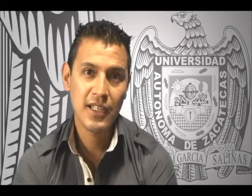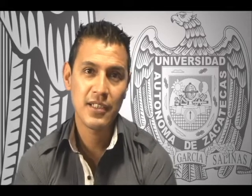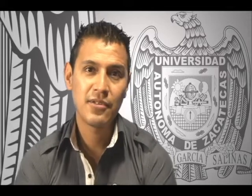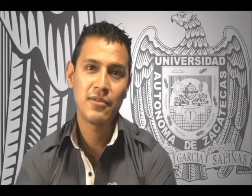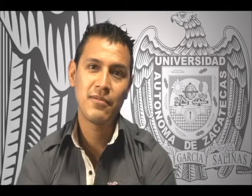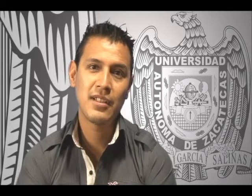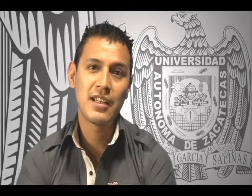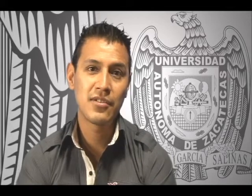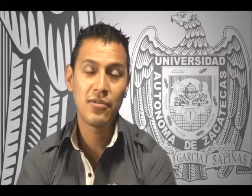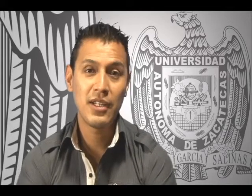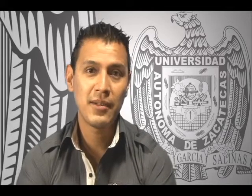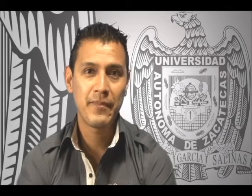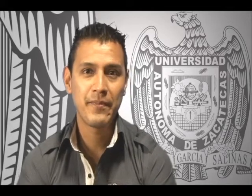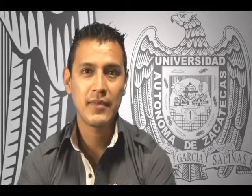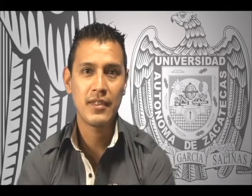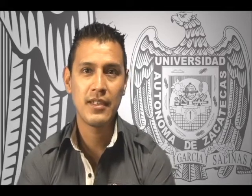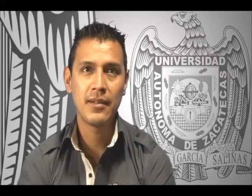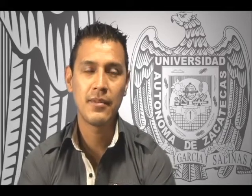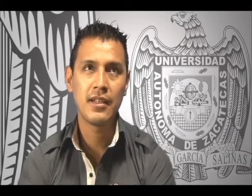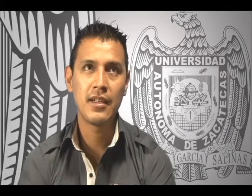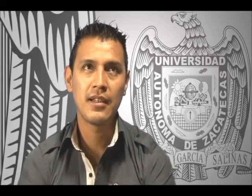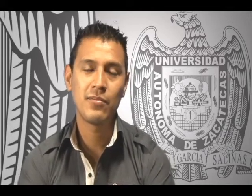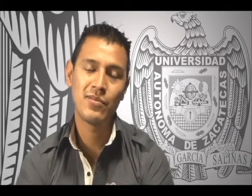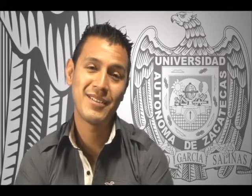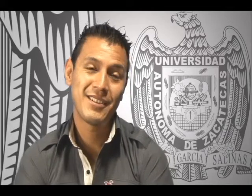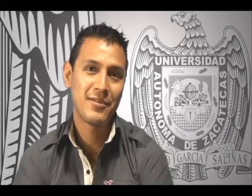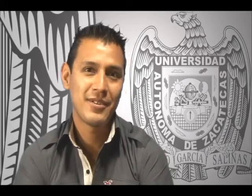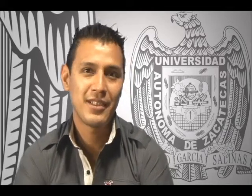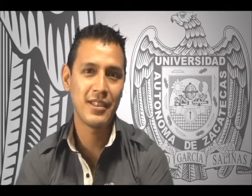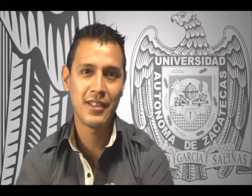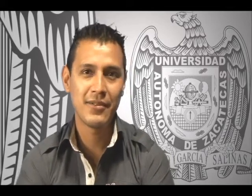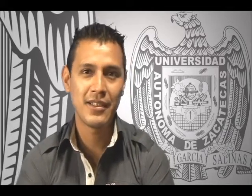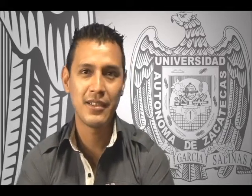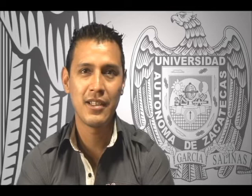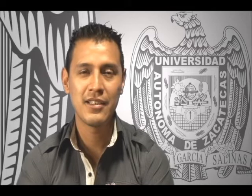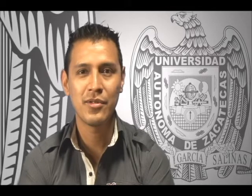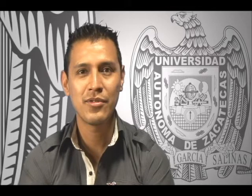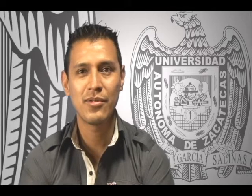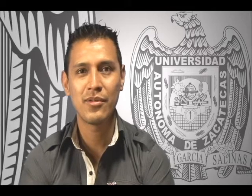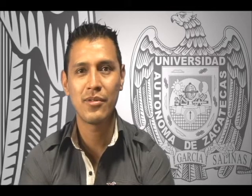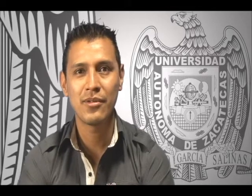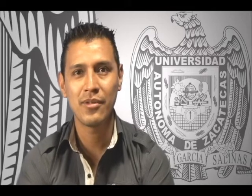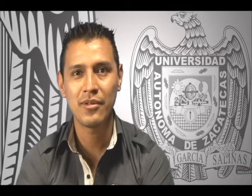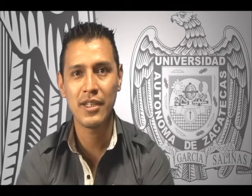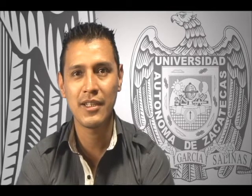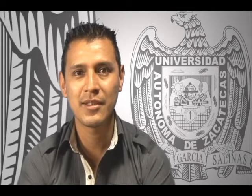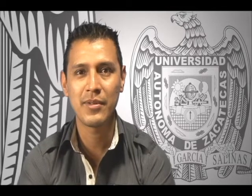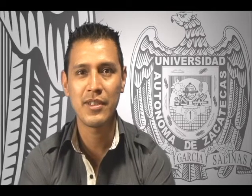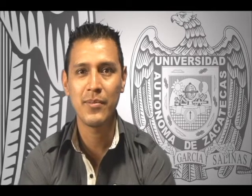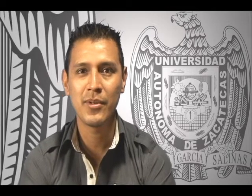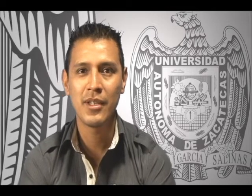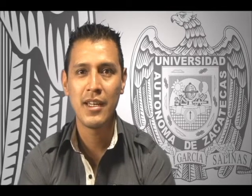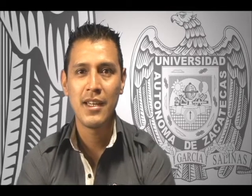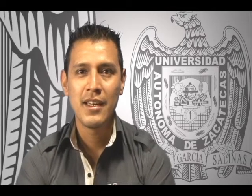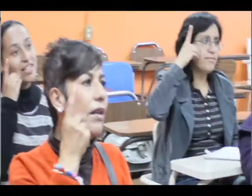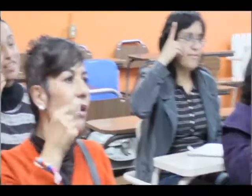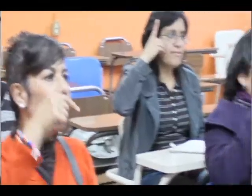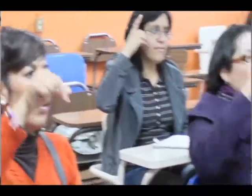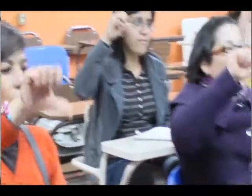la escuela. Se llama, pues así como se ven, así como lo dije desde el principio, se llama la